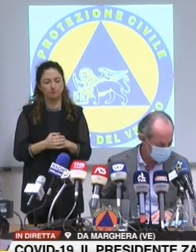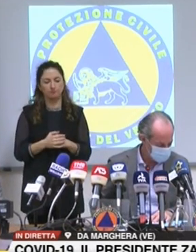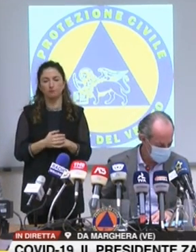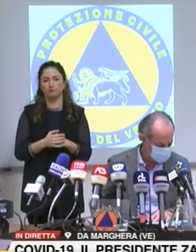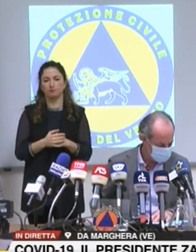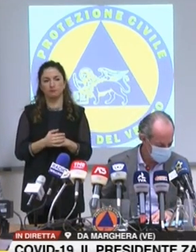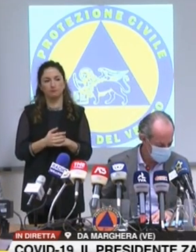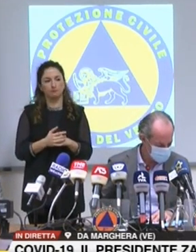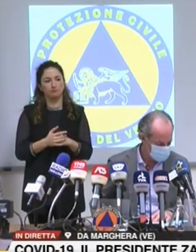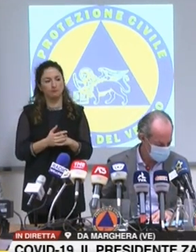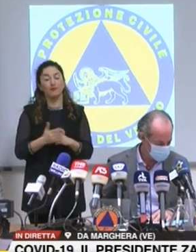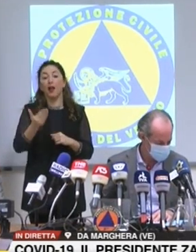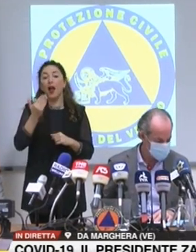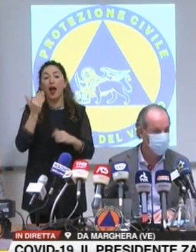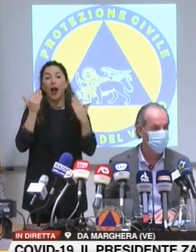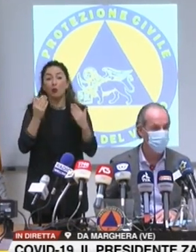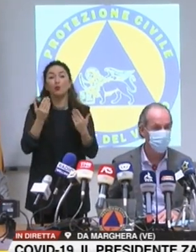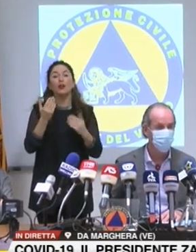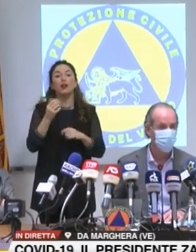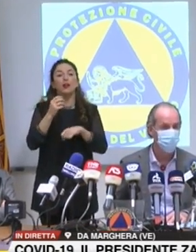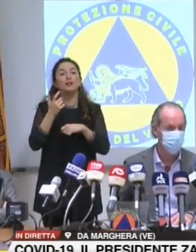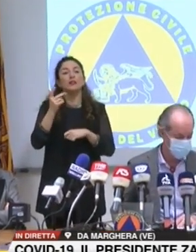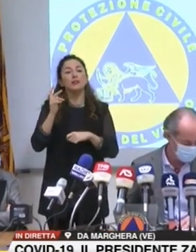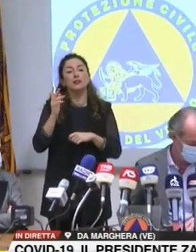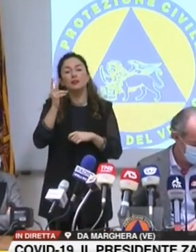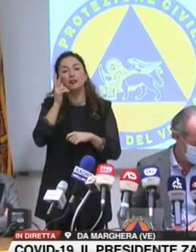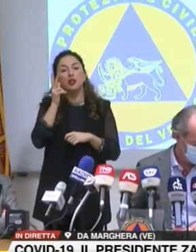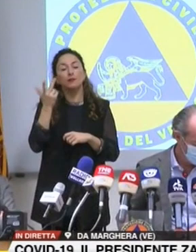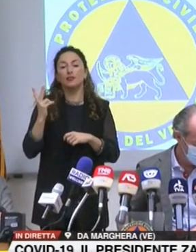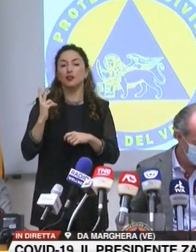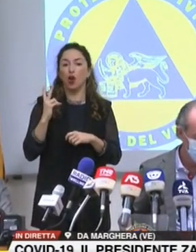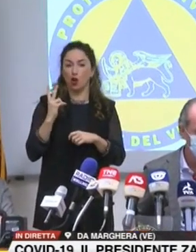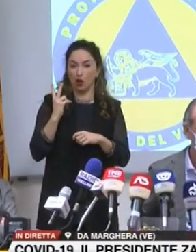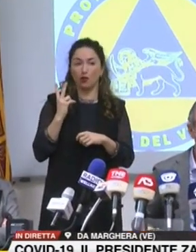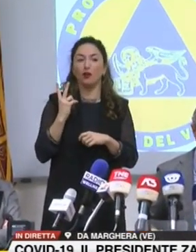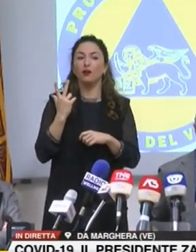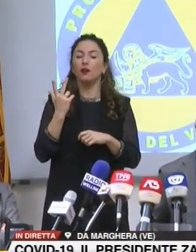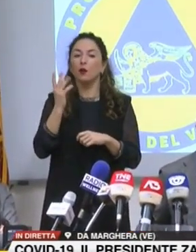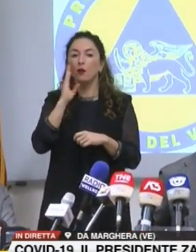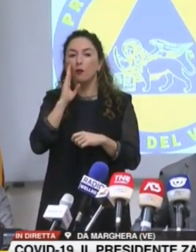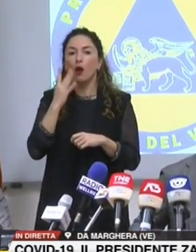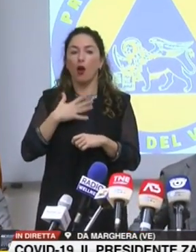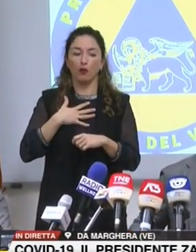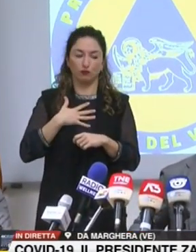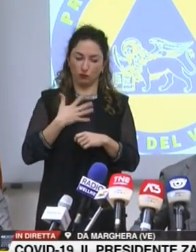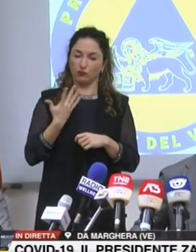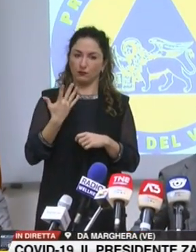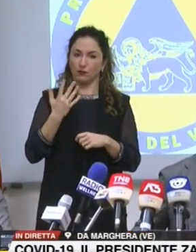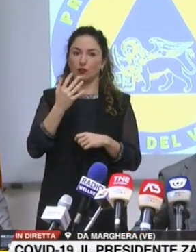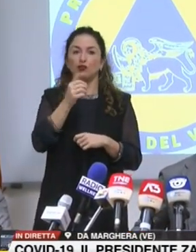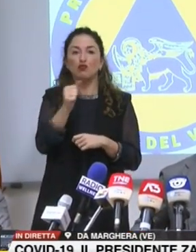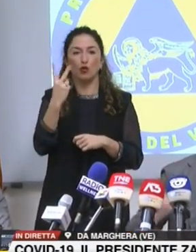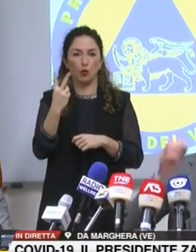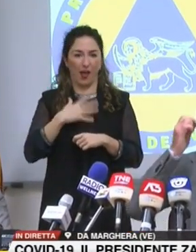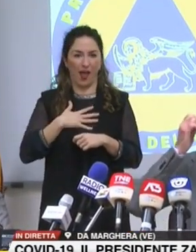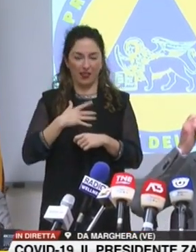inizierei con gli auguri al signor Giuseppe Bassi, di 102 anni, li fa oggi, di Villanova di Campo San Piero. Giuseppe Bassi, 102 anni.